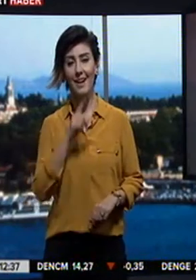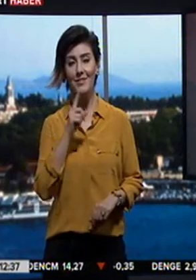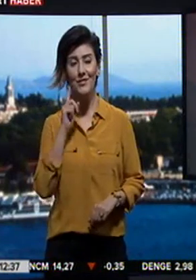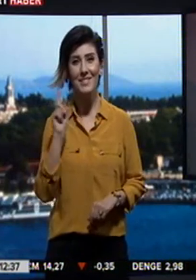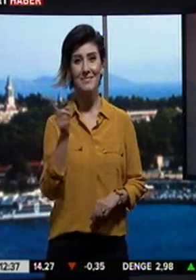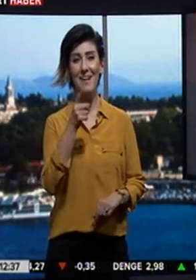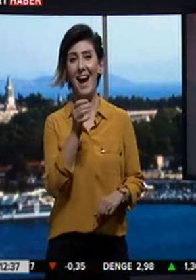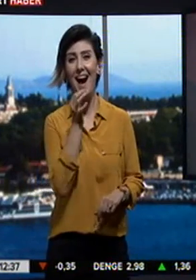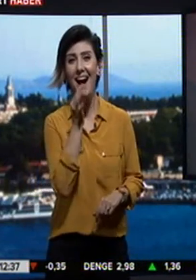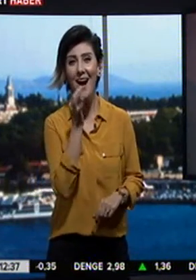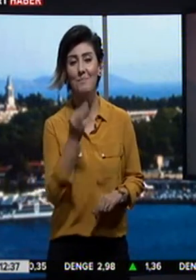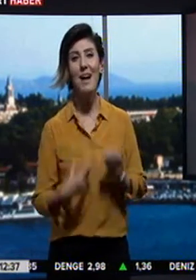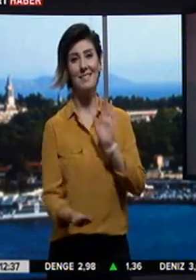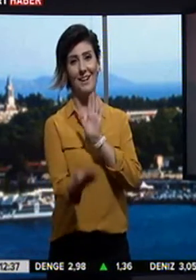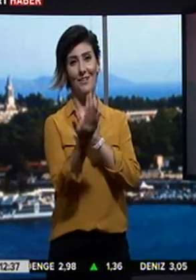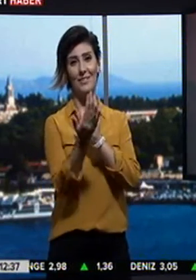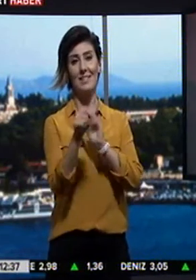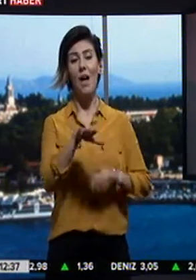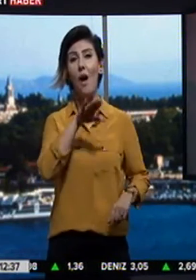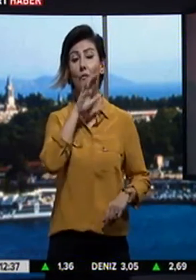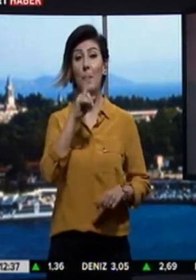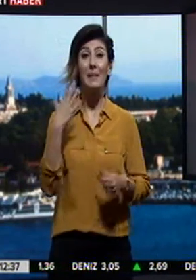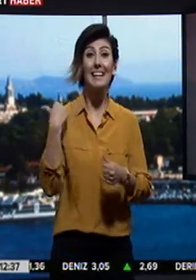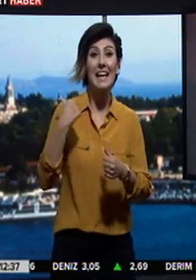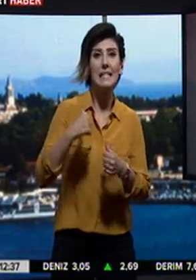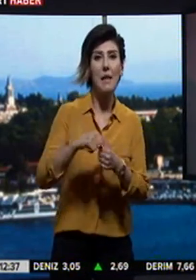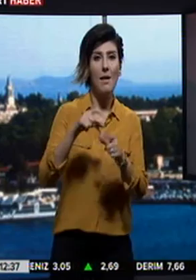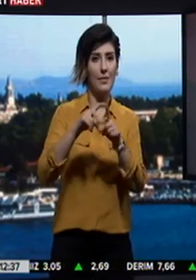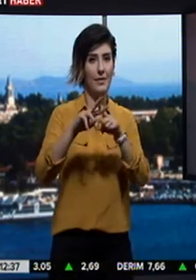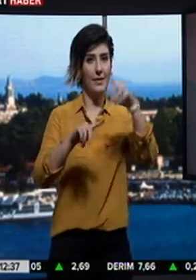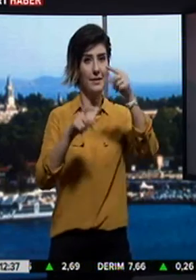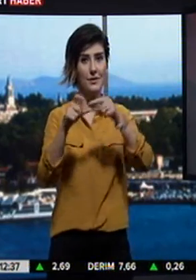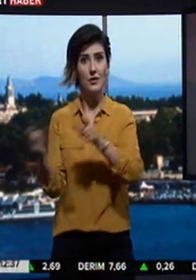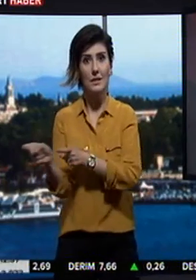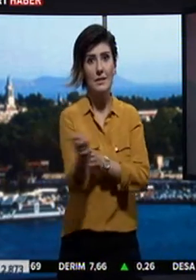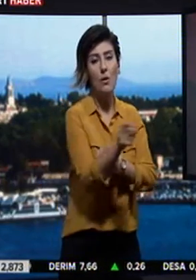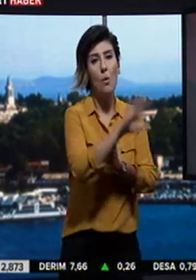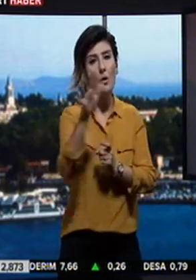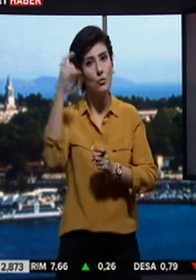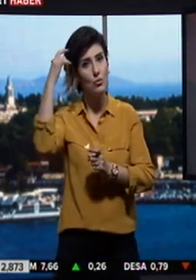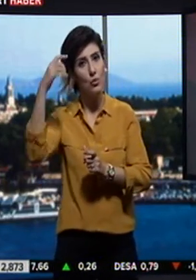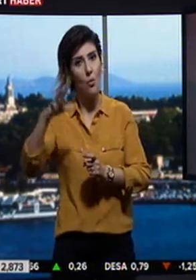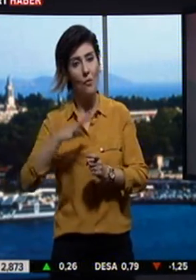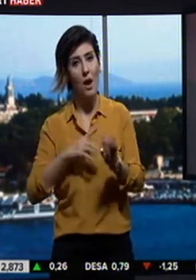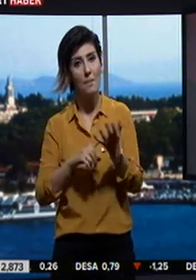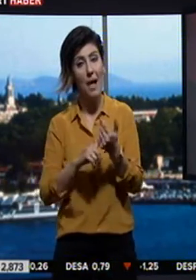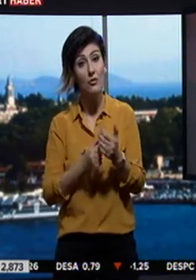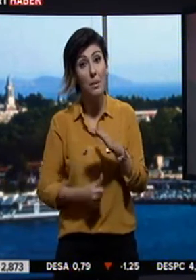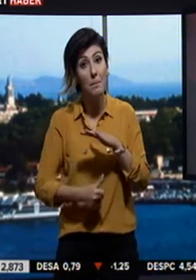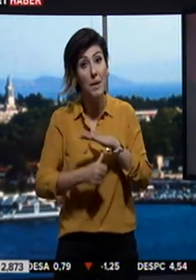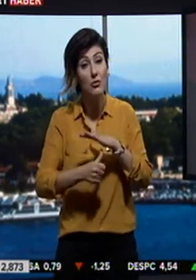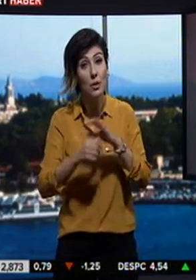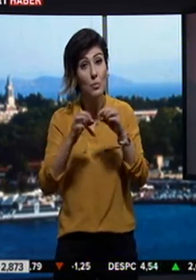İşitme Engelliler Haber Bülteni ile karşınızdayız. Avrupa bir kez daha DAEŞ terörünün şokunu yaşıyor. Belçika'nın